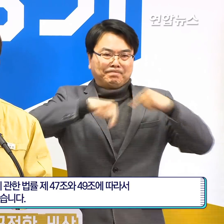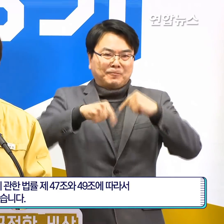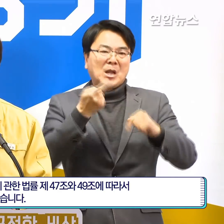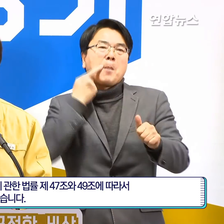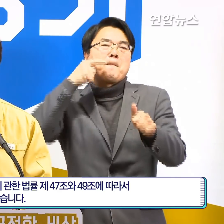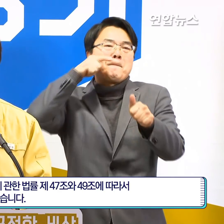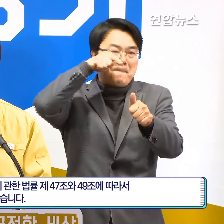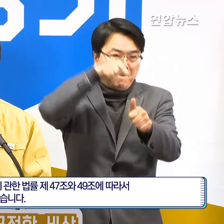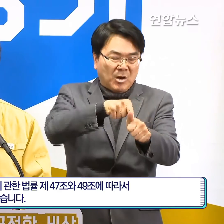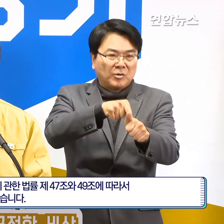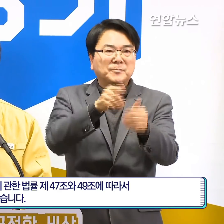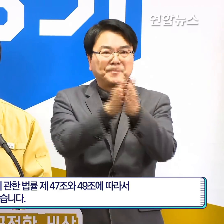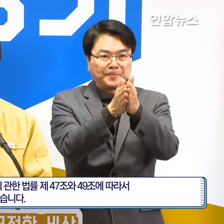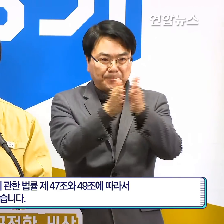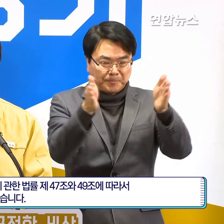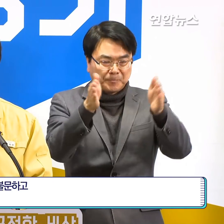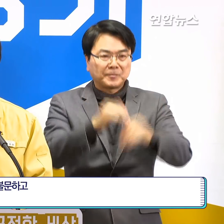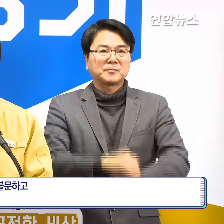발하기로 하였습니다.